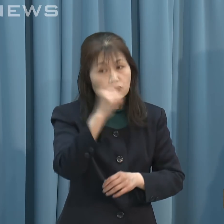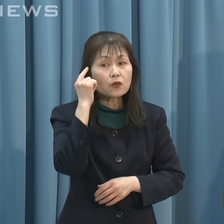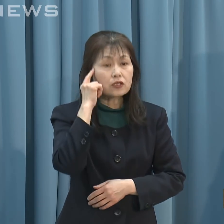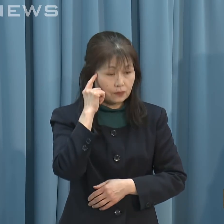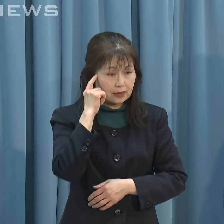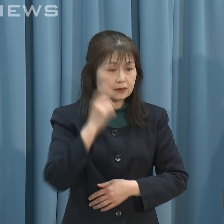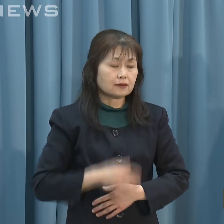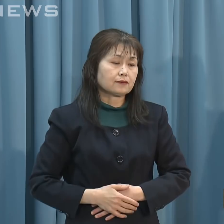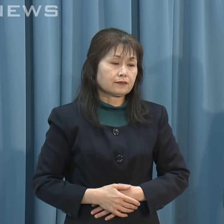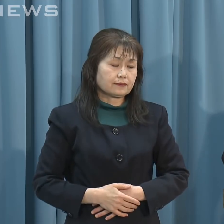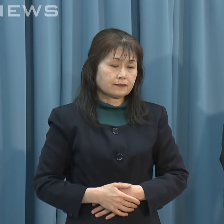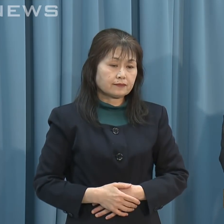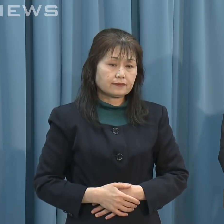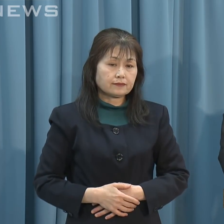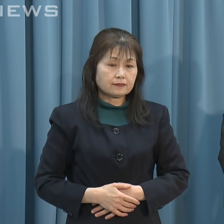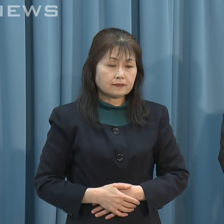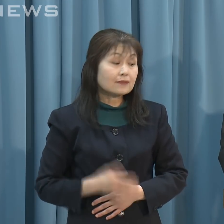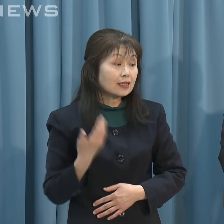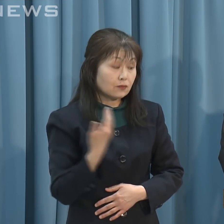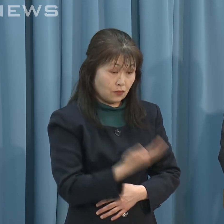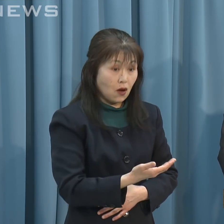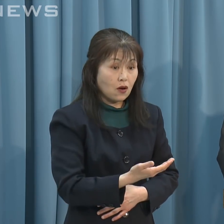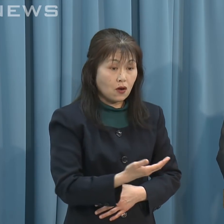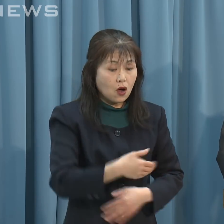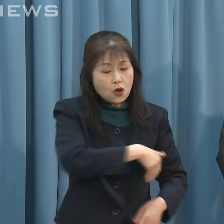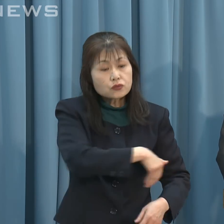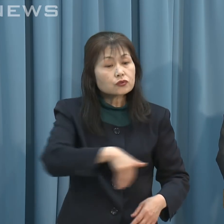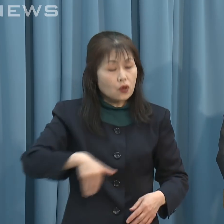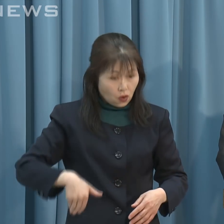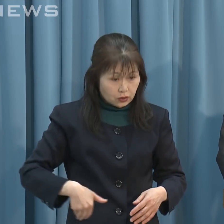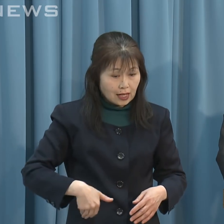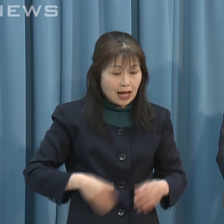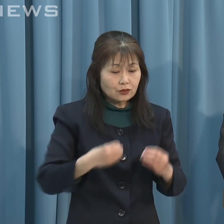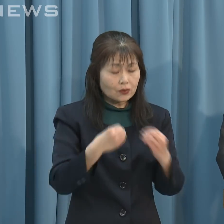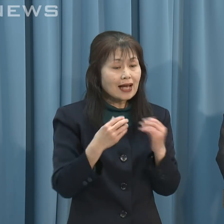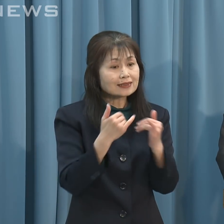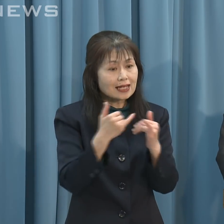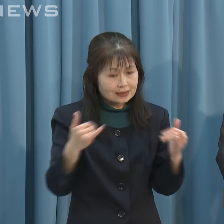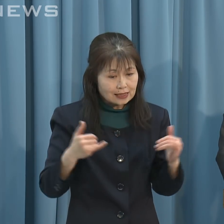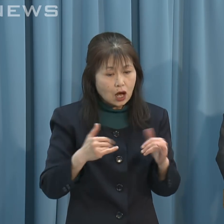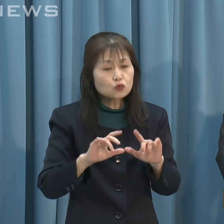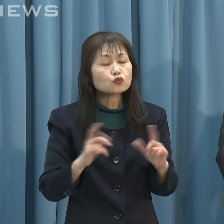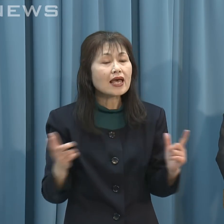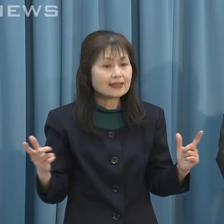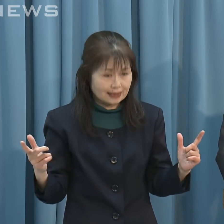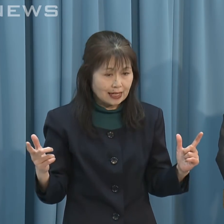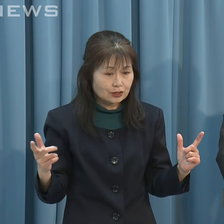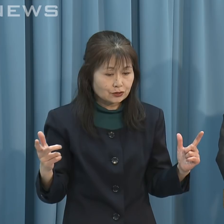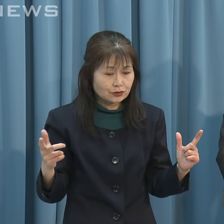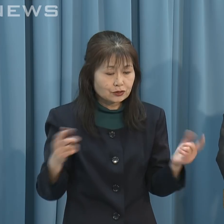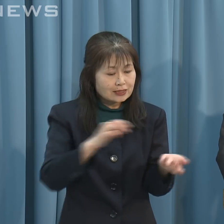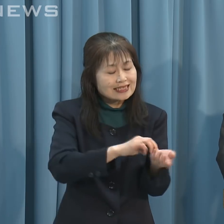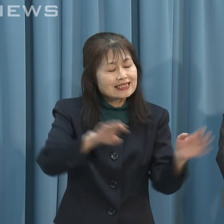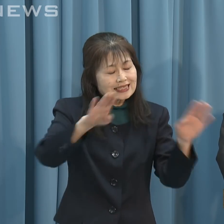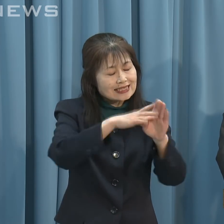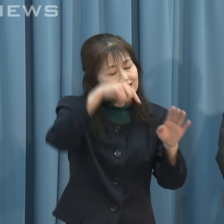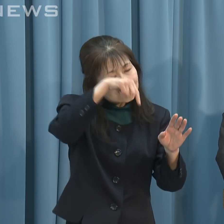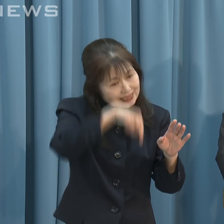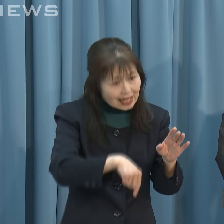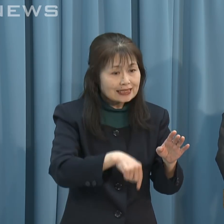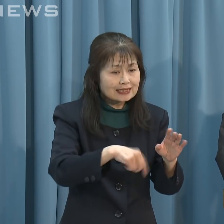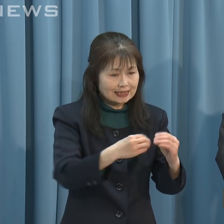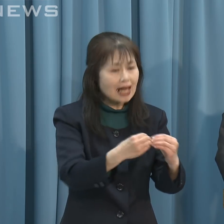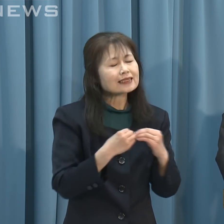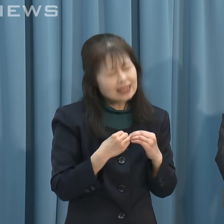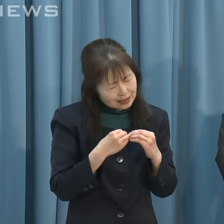前にしもね、はい、福岡の感染者が増えている要因の一つとして、クラスターが増えて、院内感染等のクラスターが増えているという実